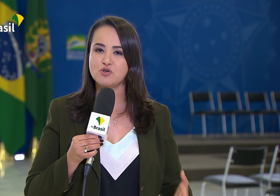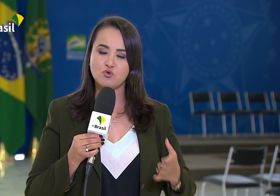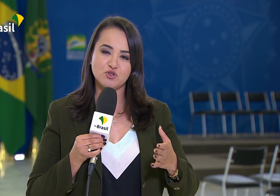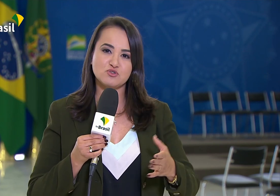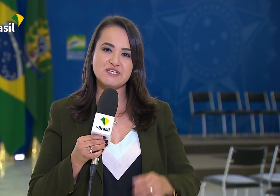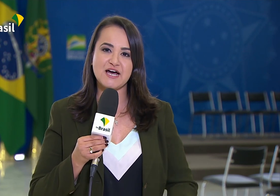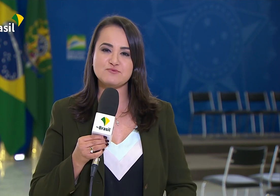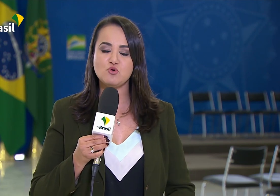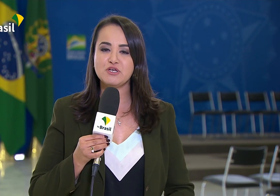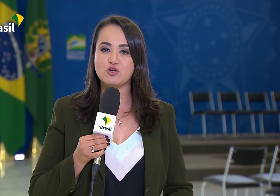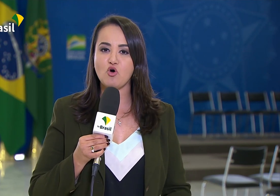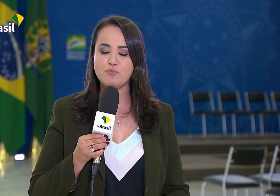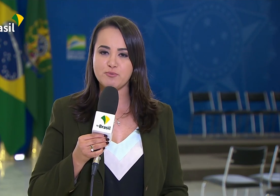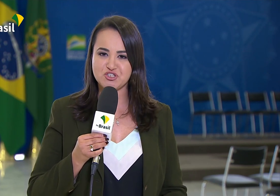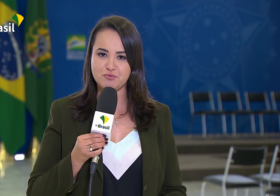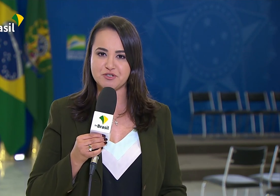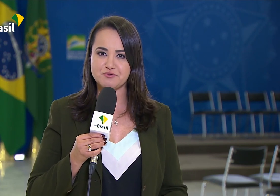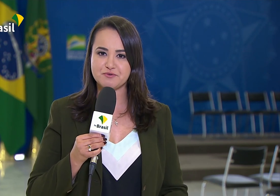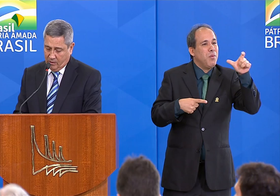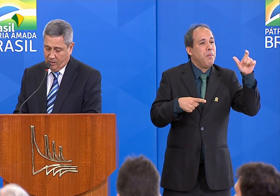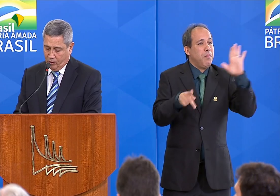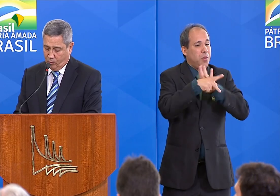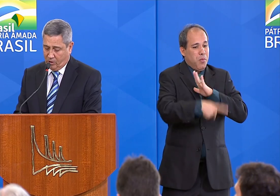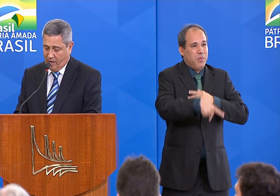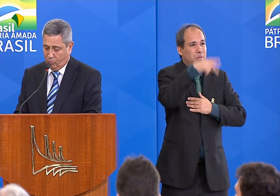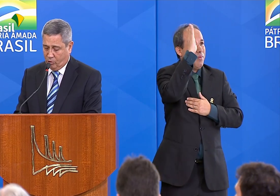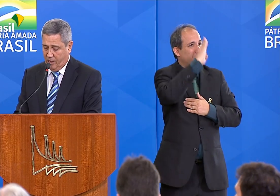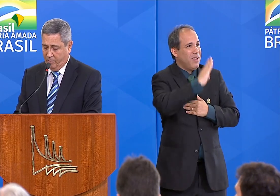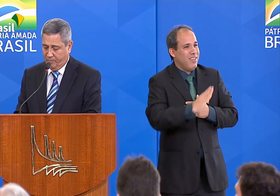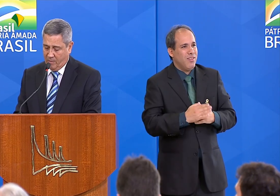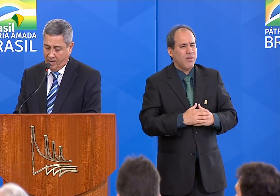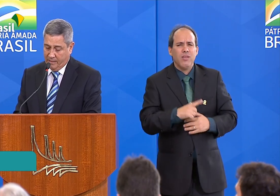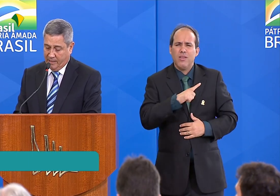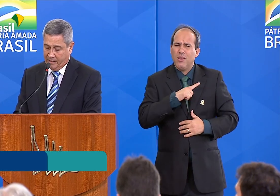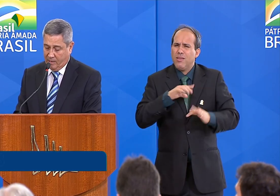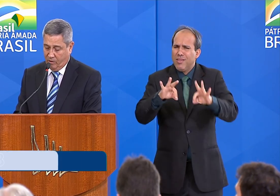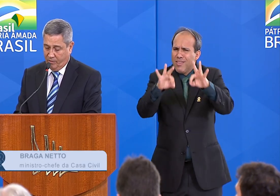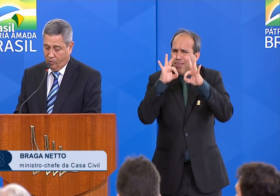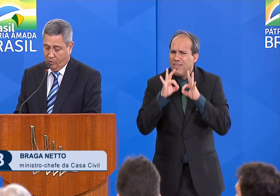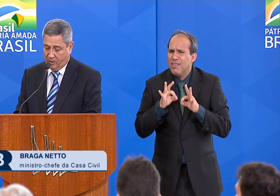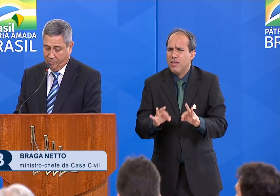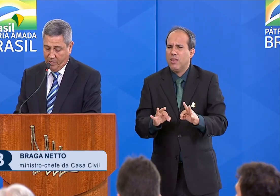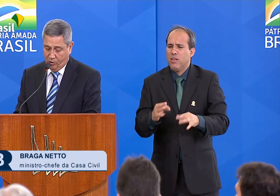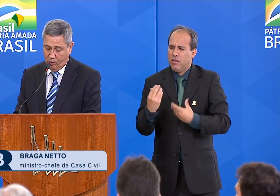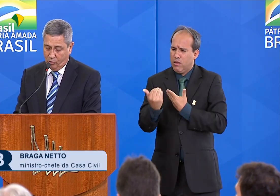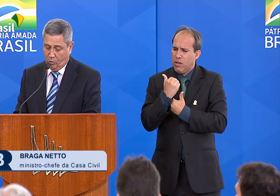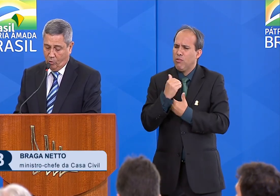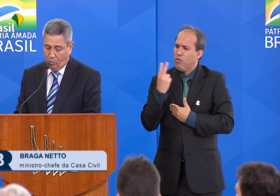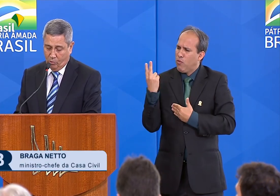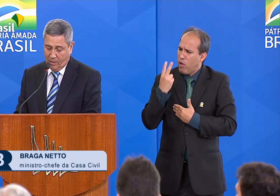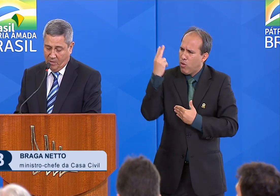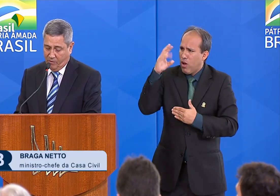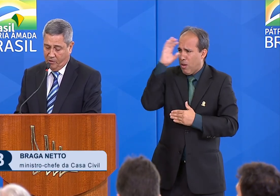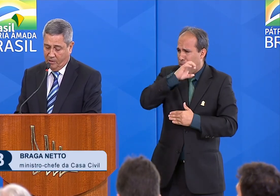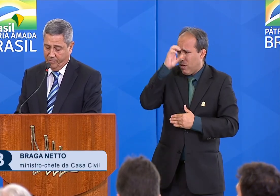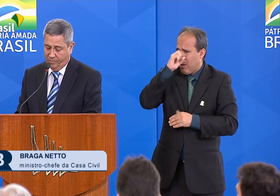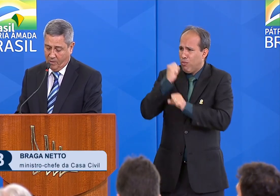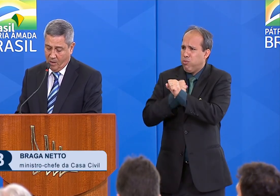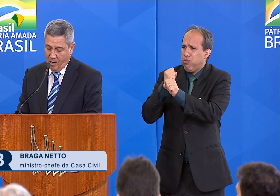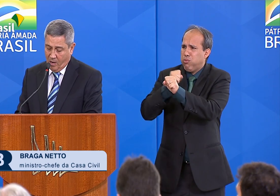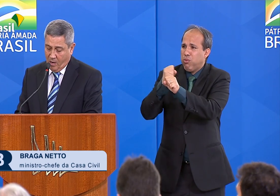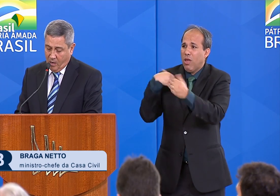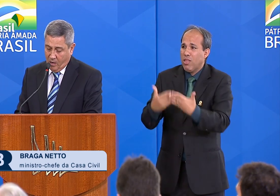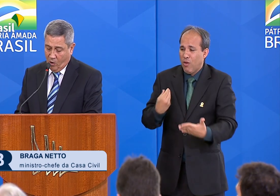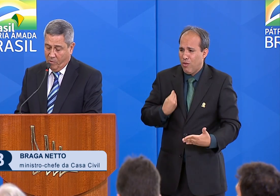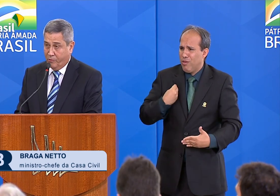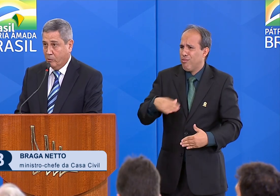desafio, com entusiasmo e comprometimento. Estejam certos que, alicerçado em valores aprendidos ao longo da minha vida,